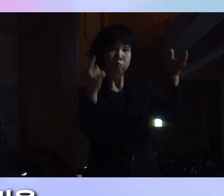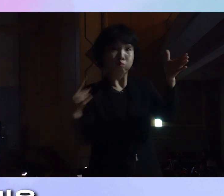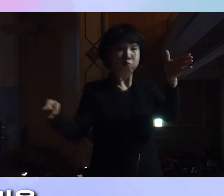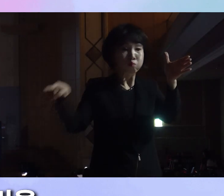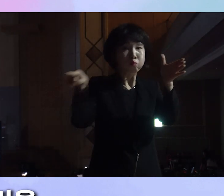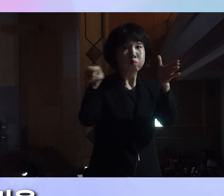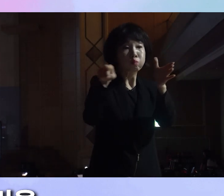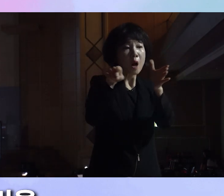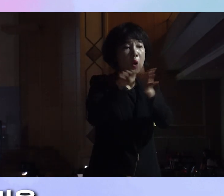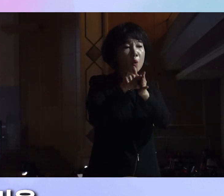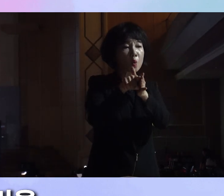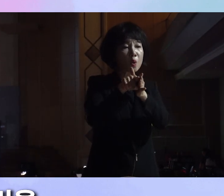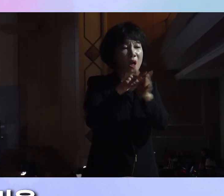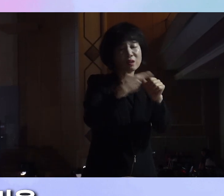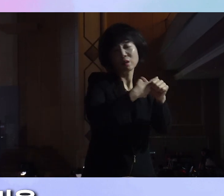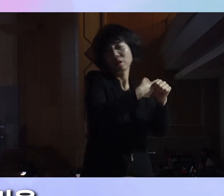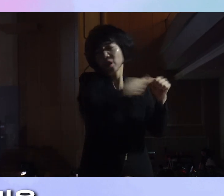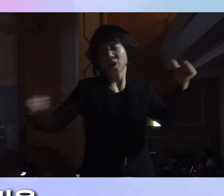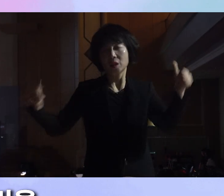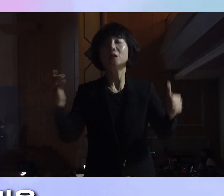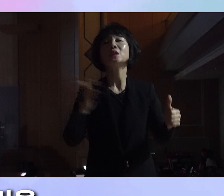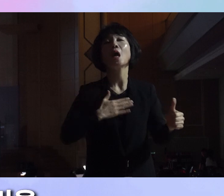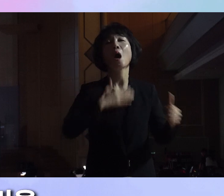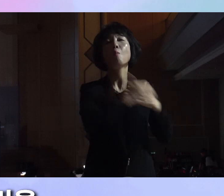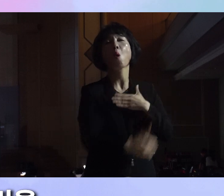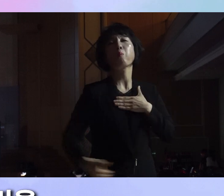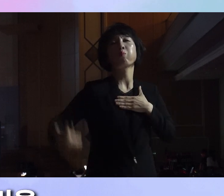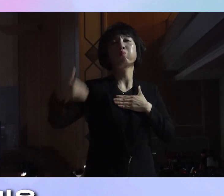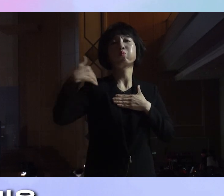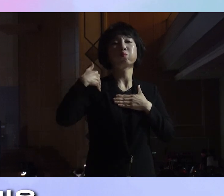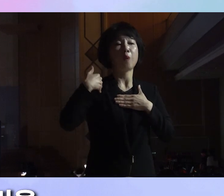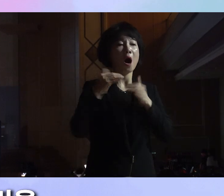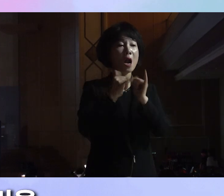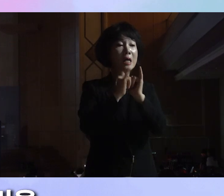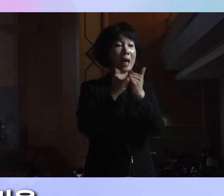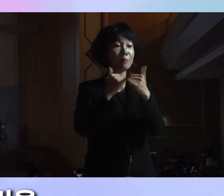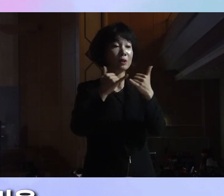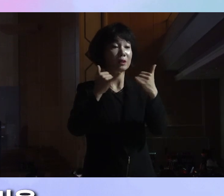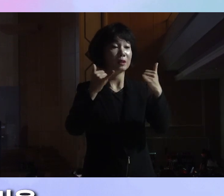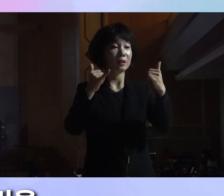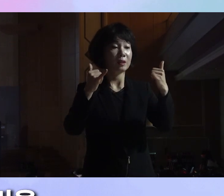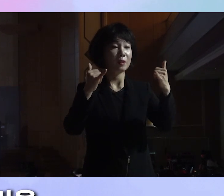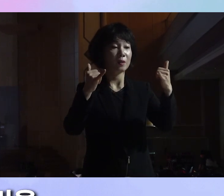위에 찢기리 몸이 사람들